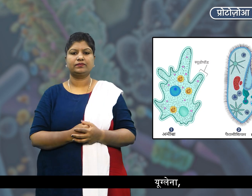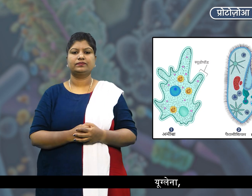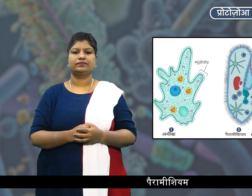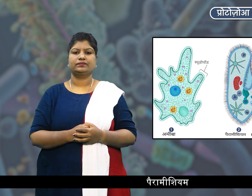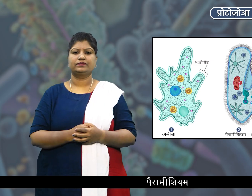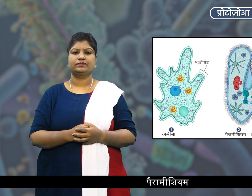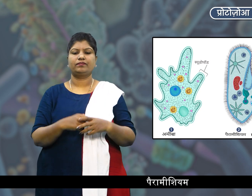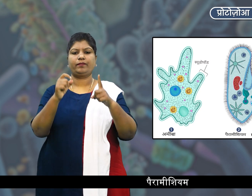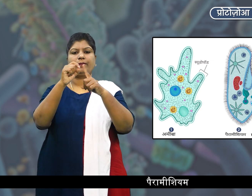पैरामीशियम।